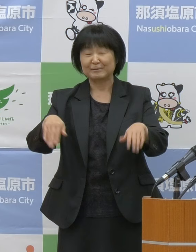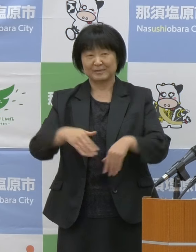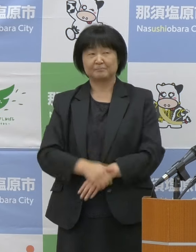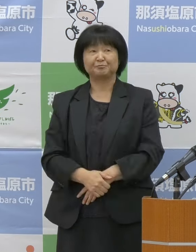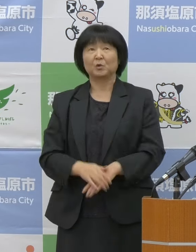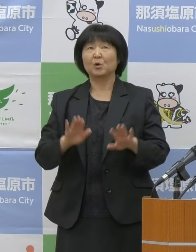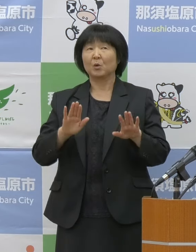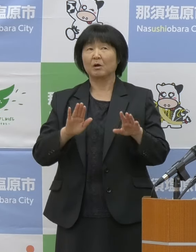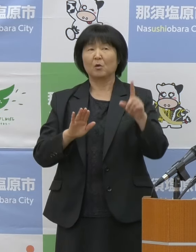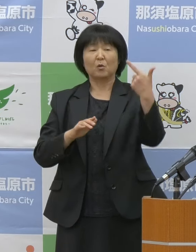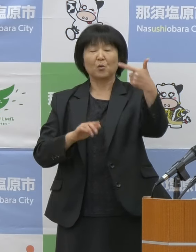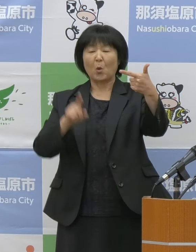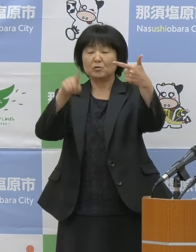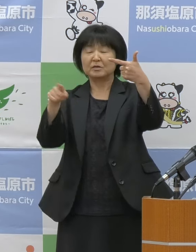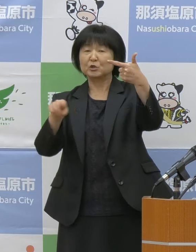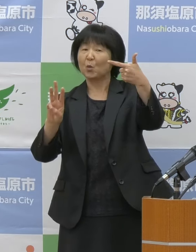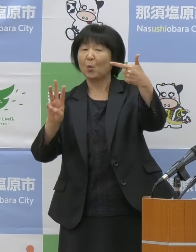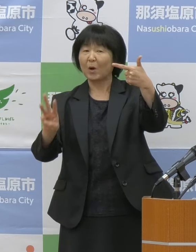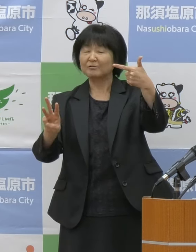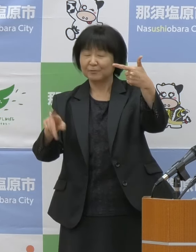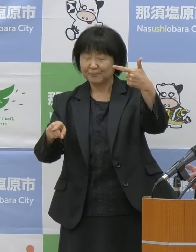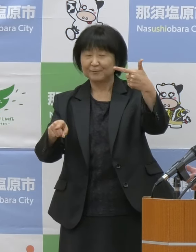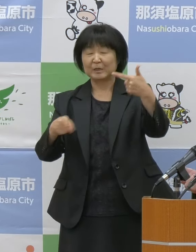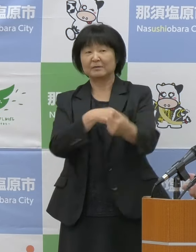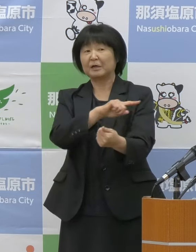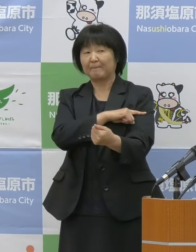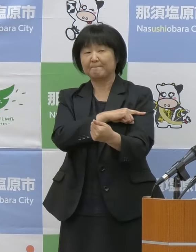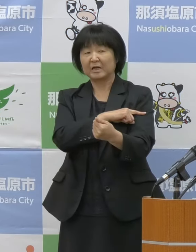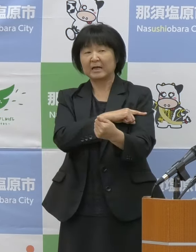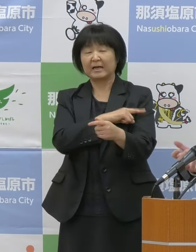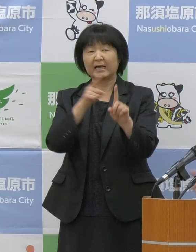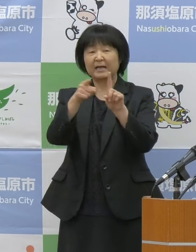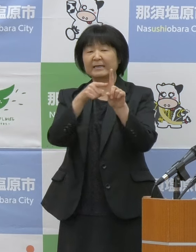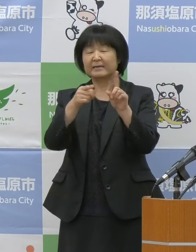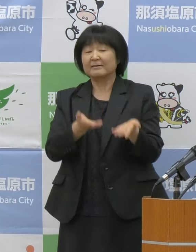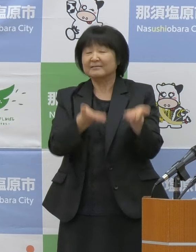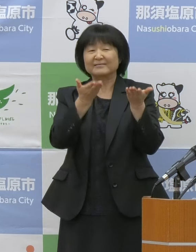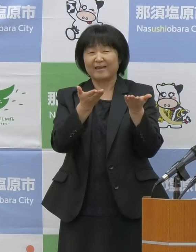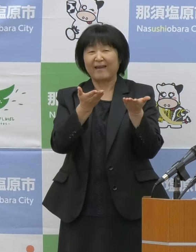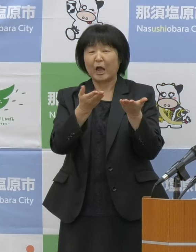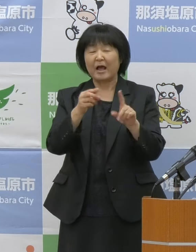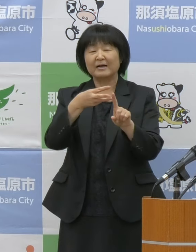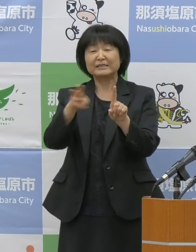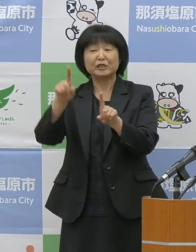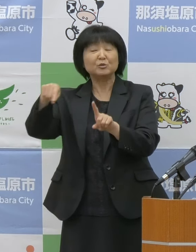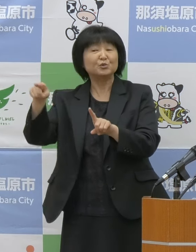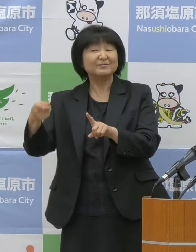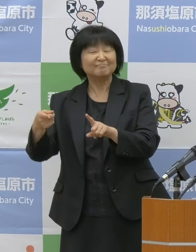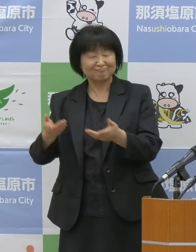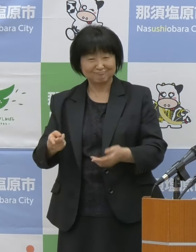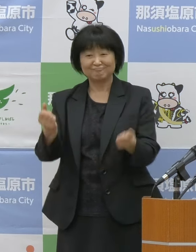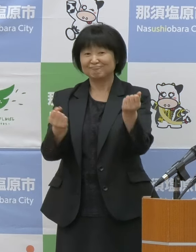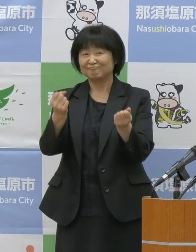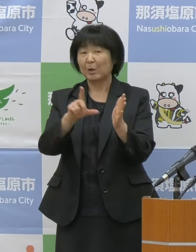キロワット出力の普通充電設備で、まあ、KEV、まあ、要は軽自動車の電気、K の